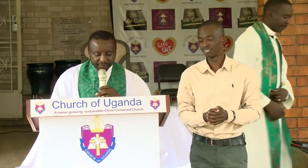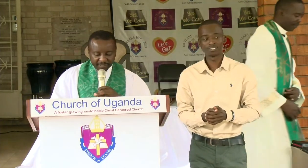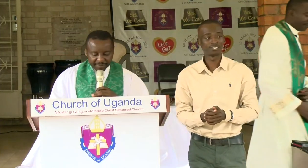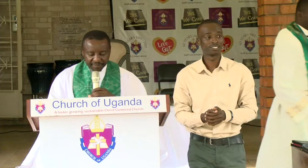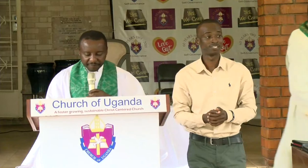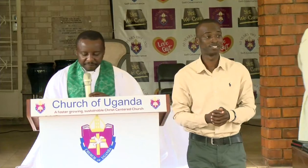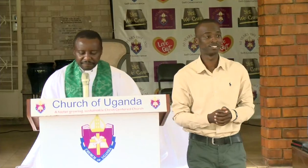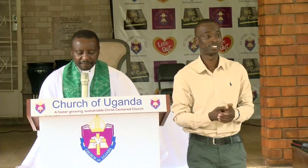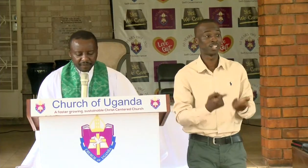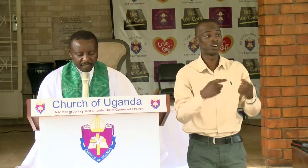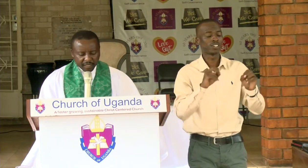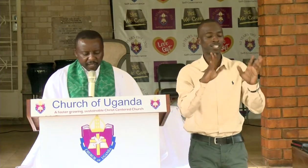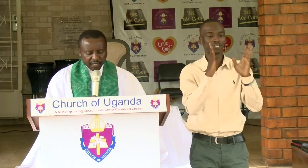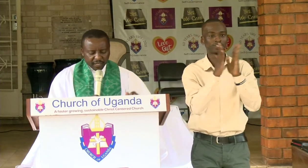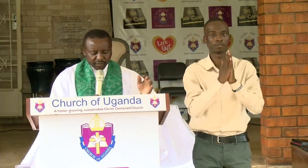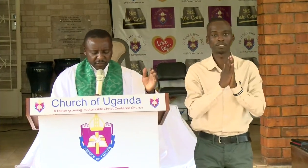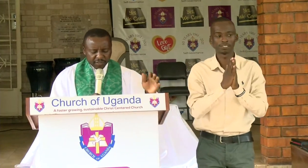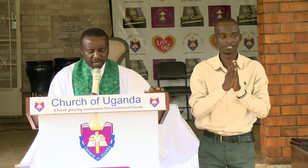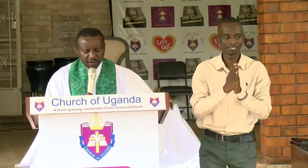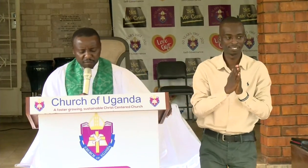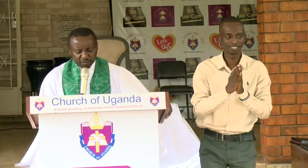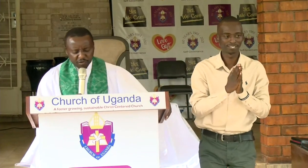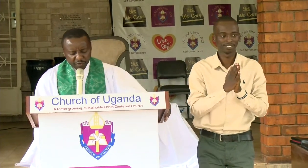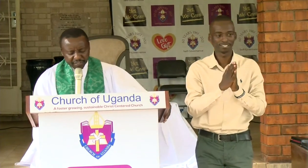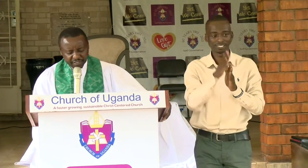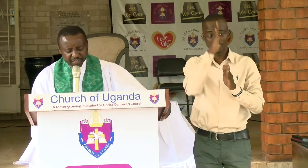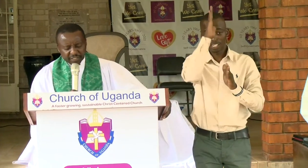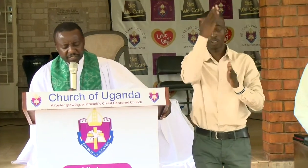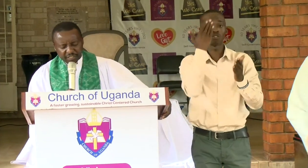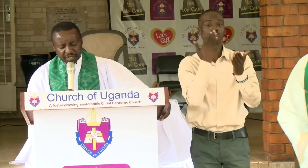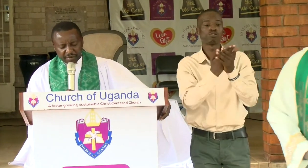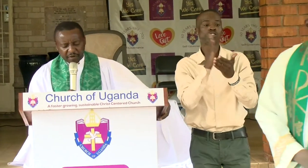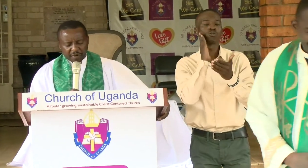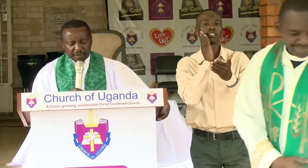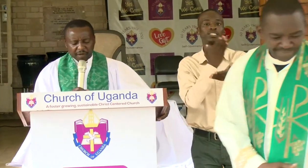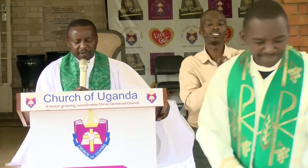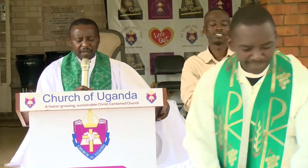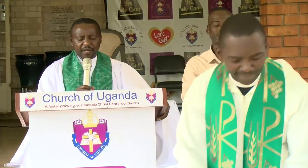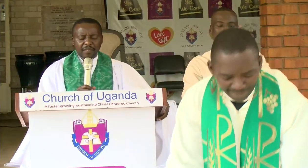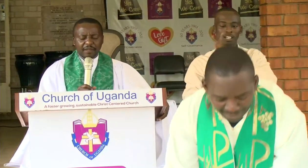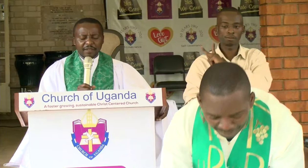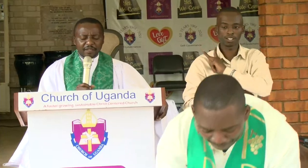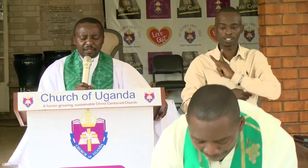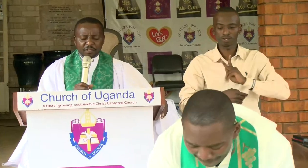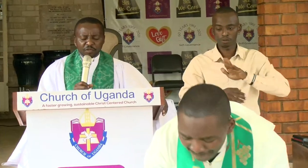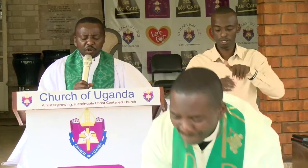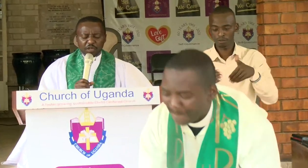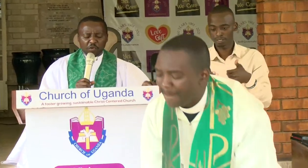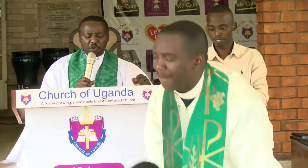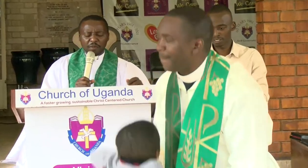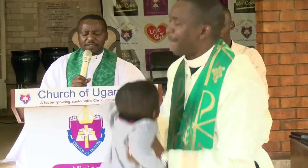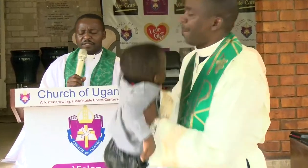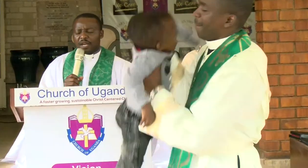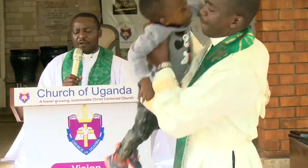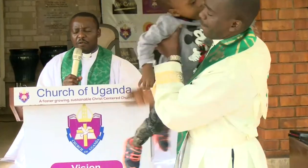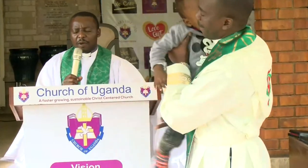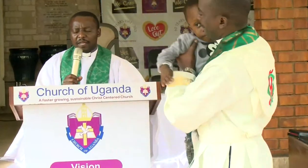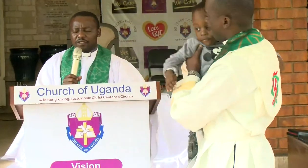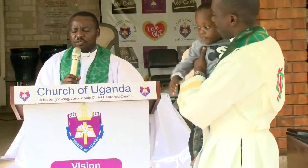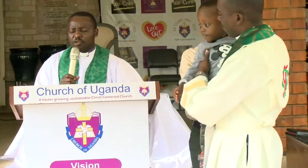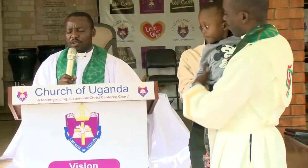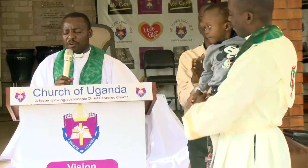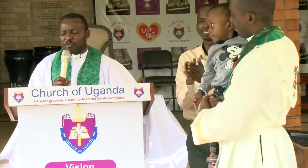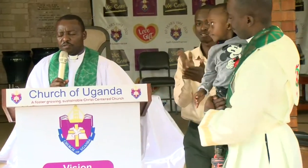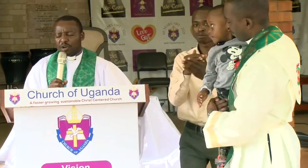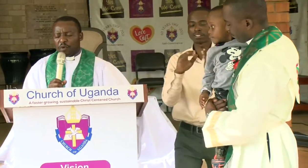Kale katusabe. Katonda omulungi ow'ekisa ekingi, Kabaka wa bakabaka, twongera okwebaza